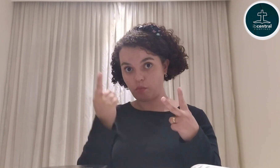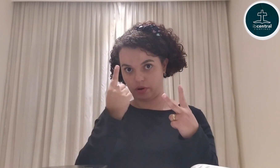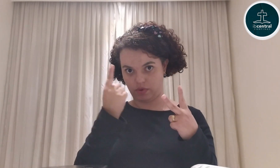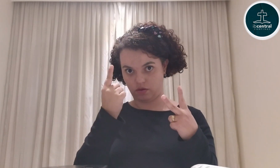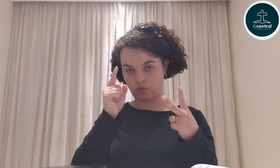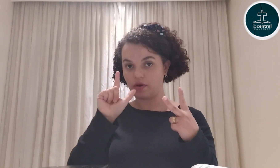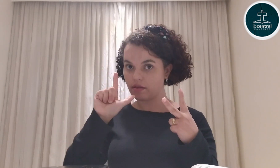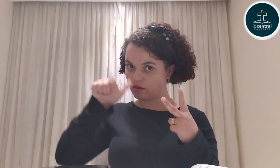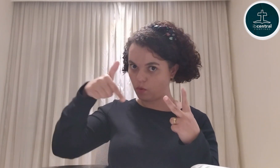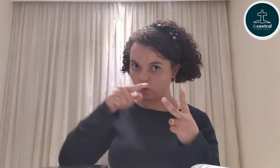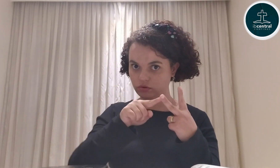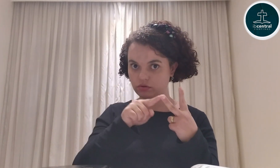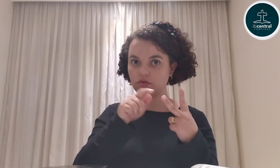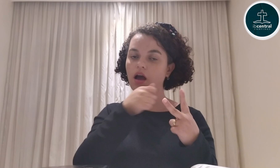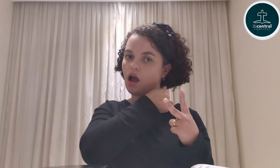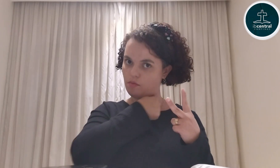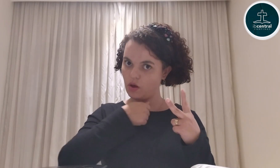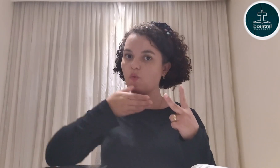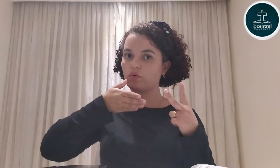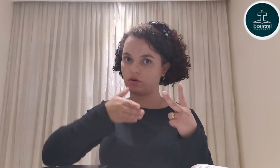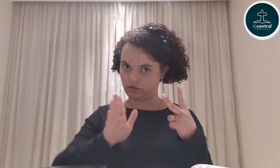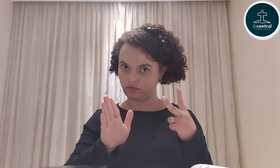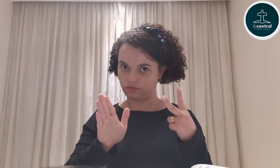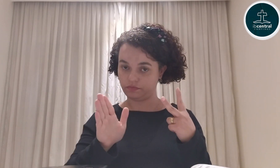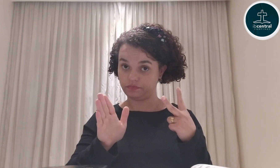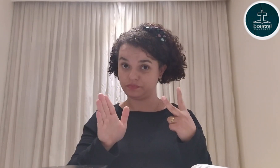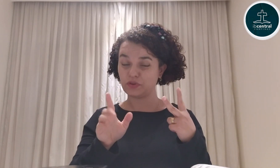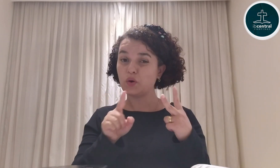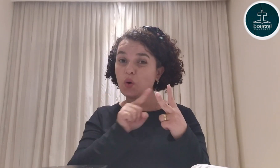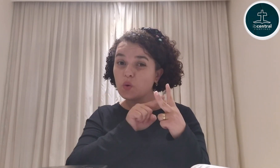Caim era o primogênito e Abel nasceu depois.